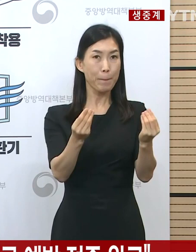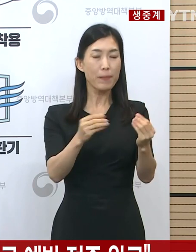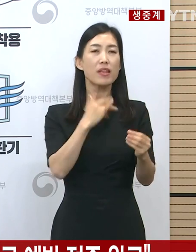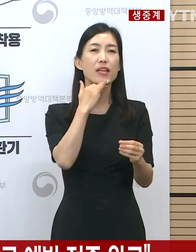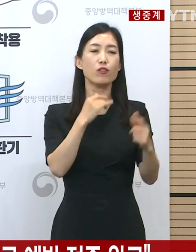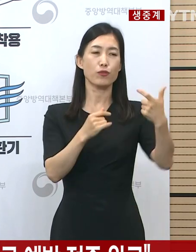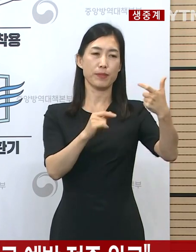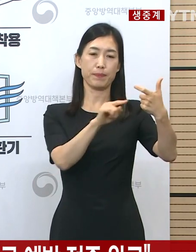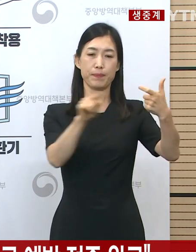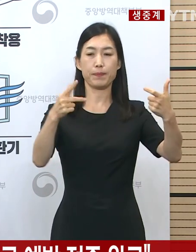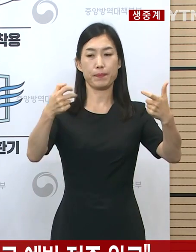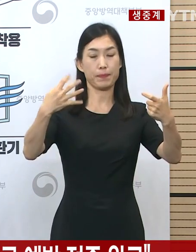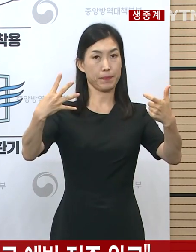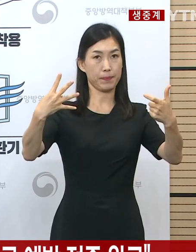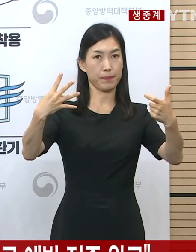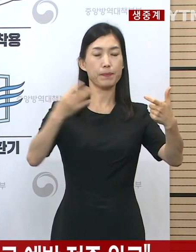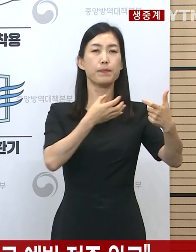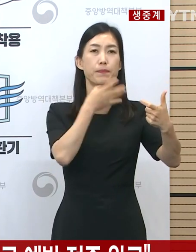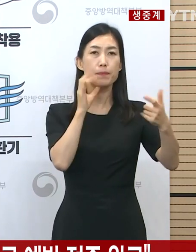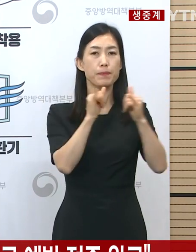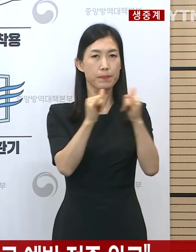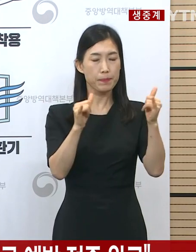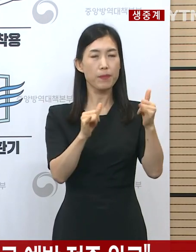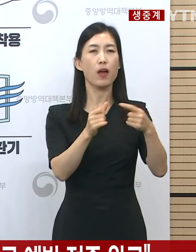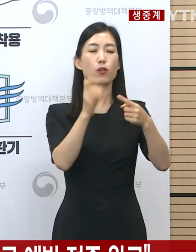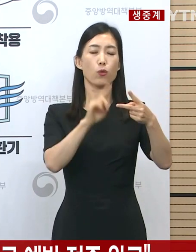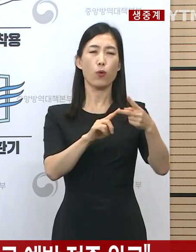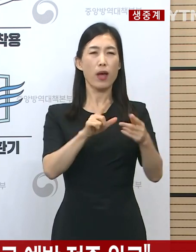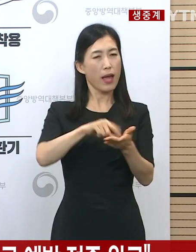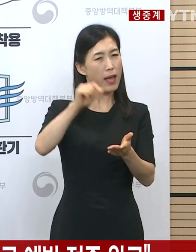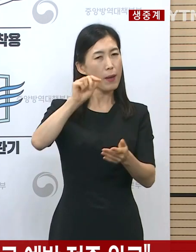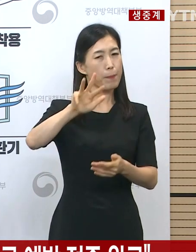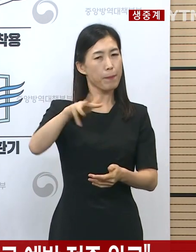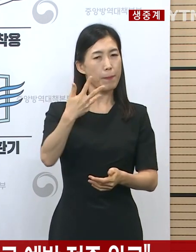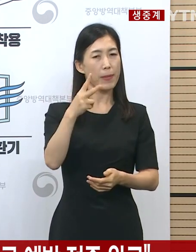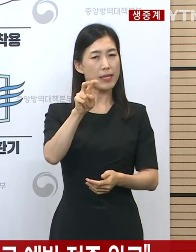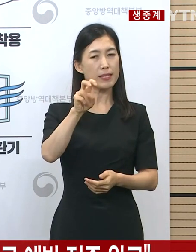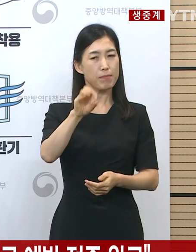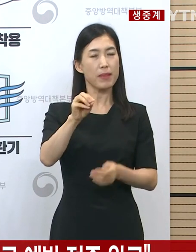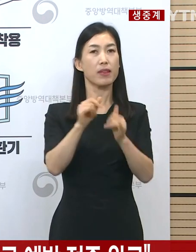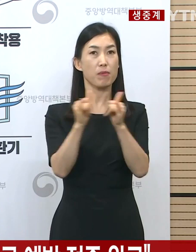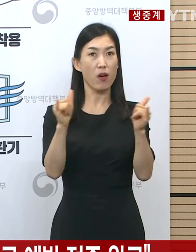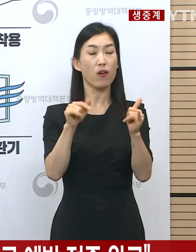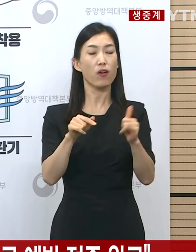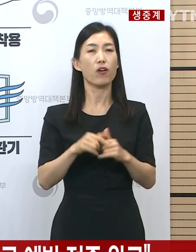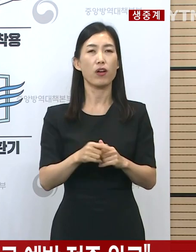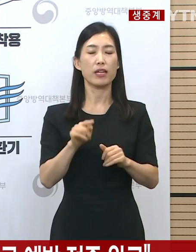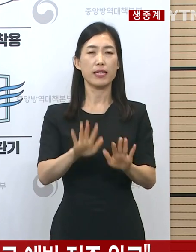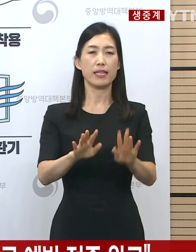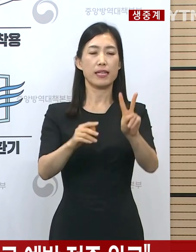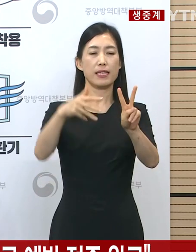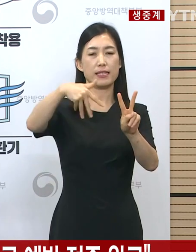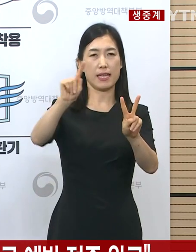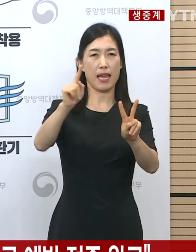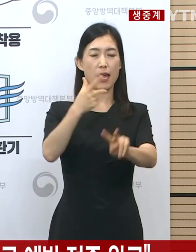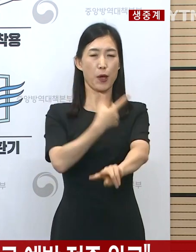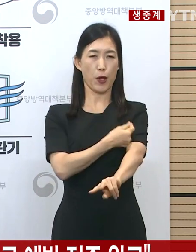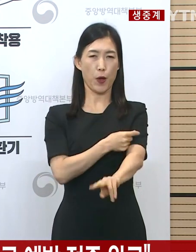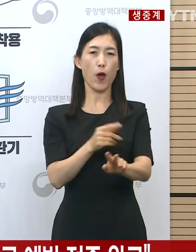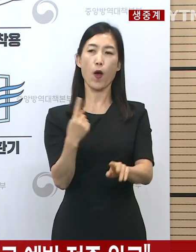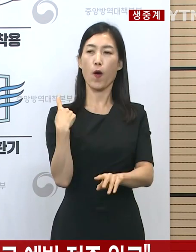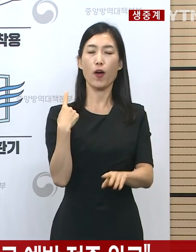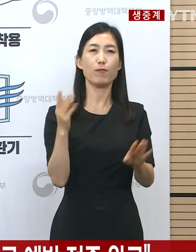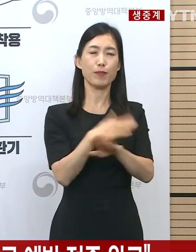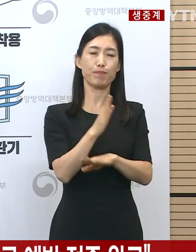받으신 60에서 74세 고령층 등 약 820만여 명에 대한 2차 접종이